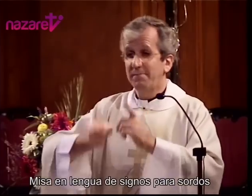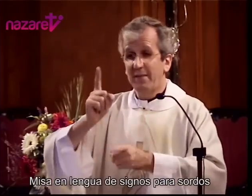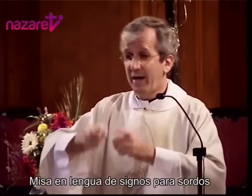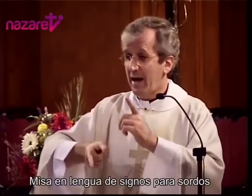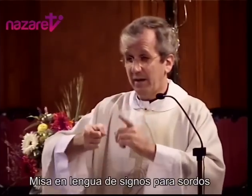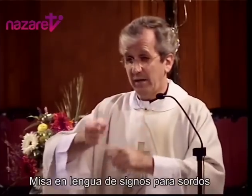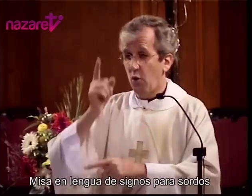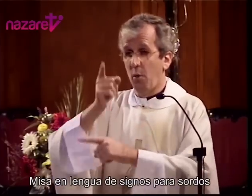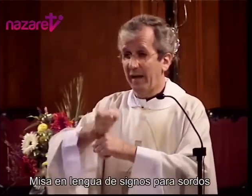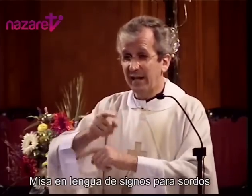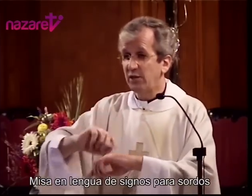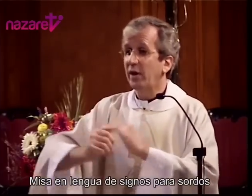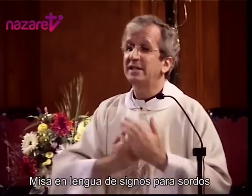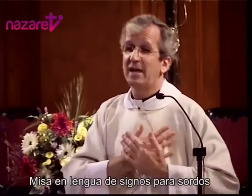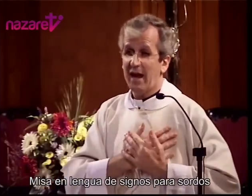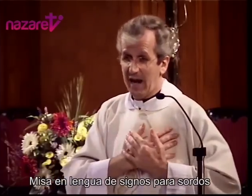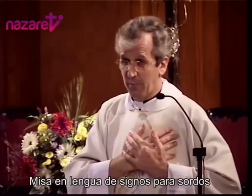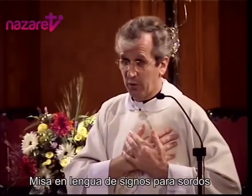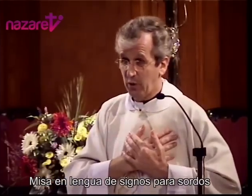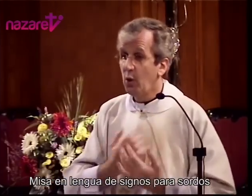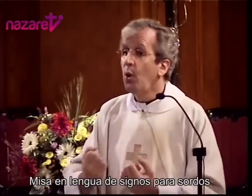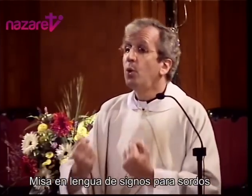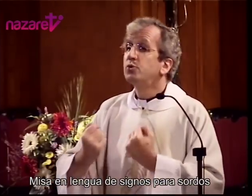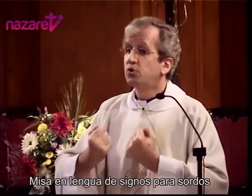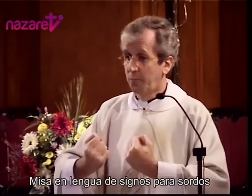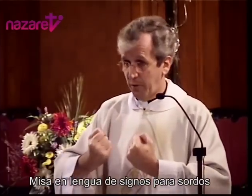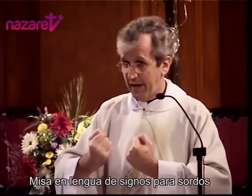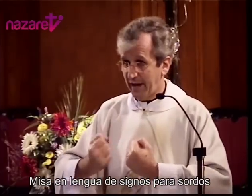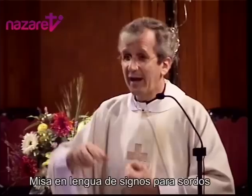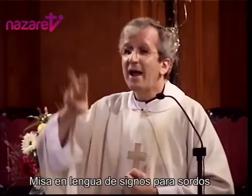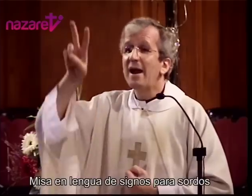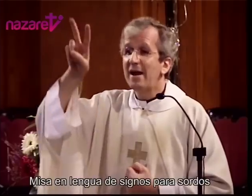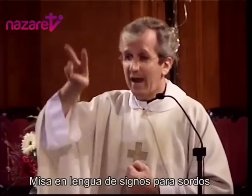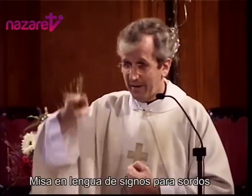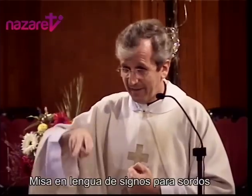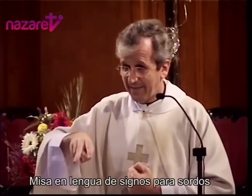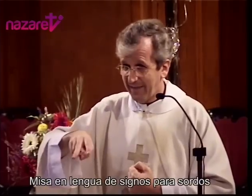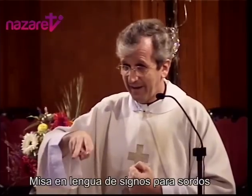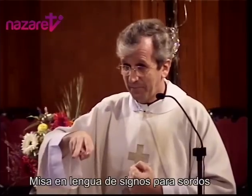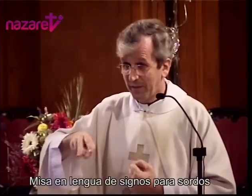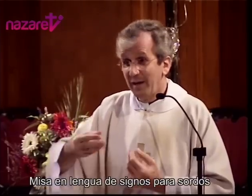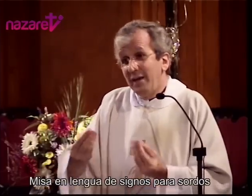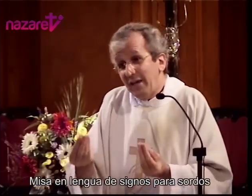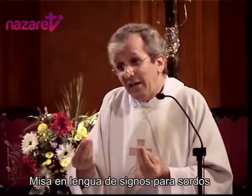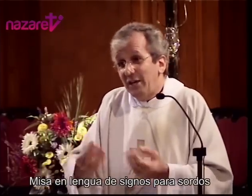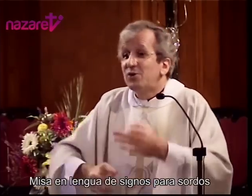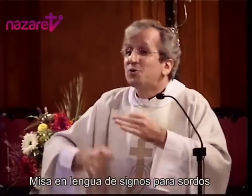mandar y obligar, sino que es el amor. Su poder, la verdad. Y su